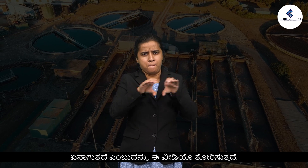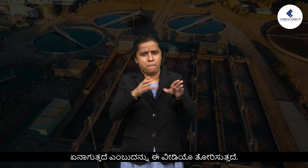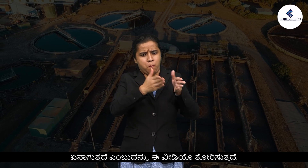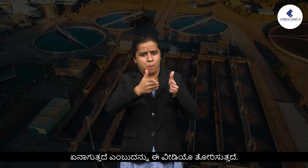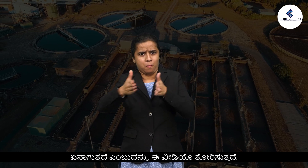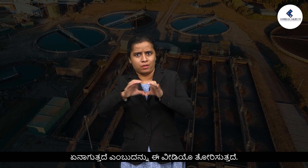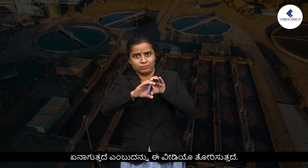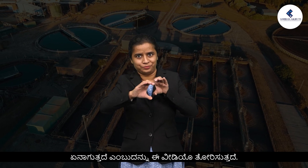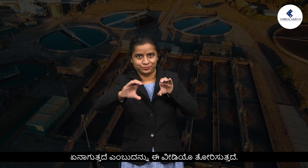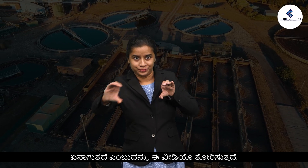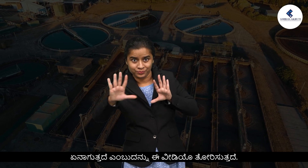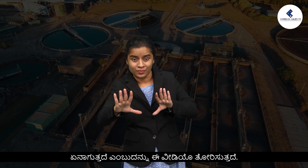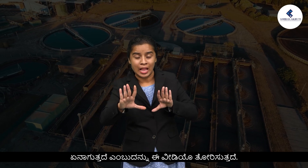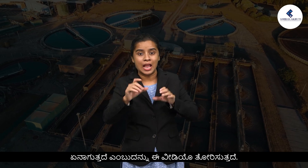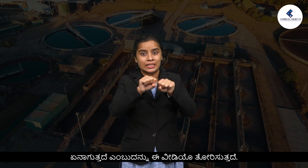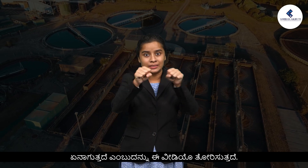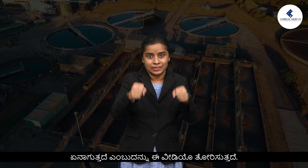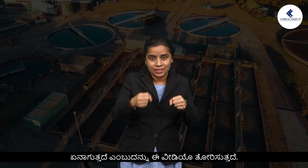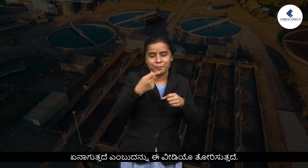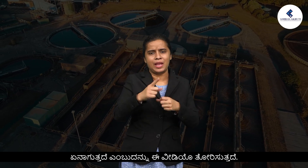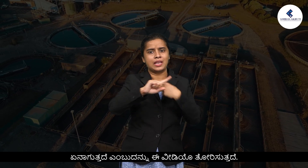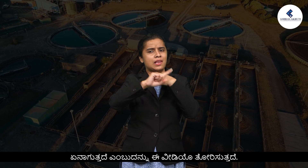ವಿಡಿಯೋ ತೋರಿಸುತ್ತದೆ.